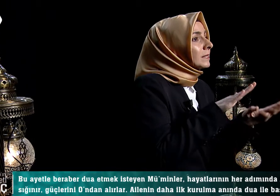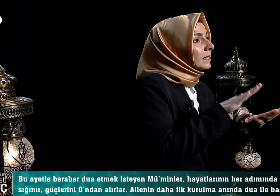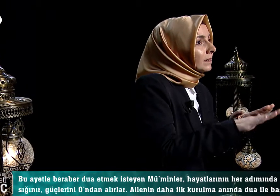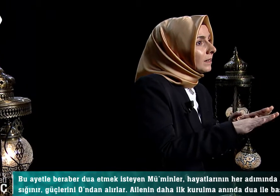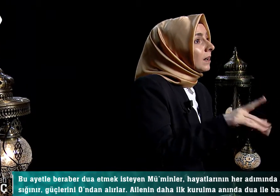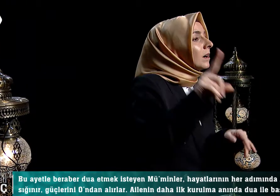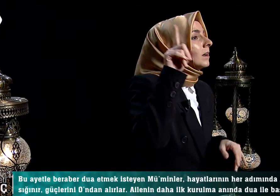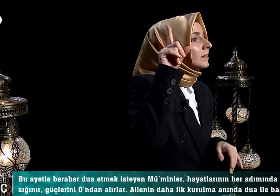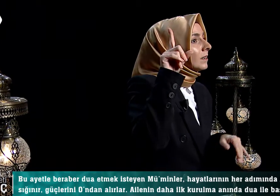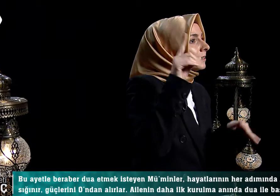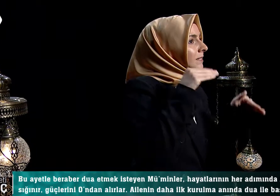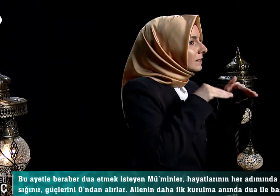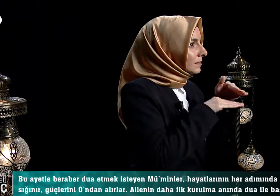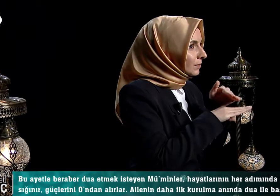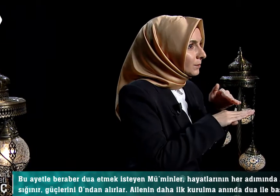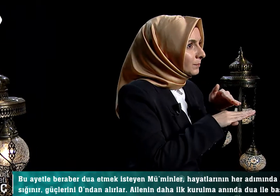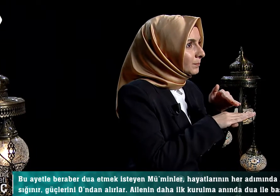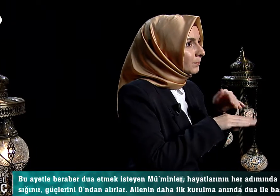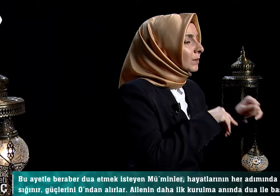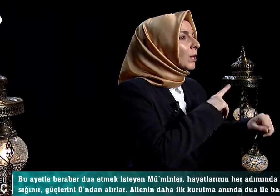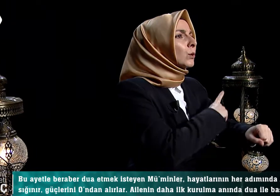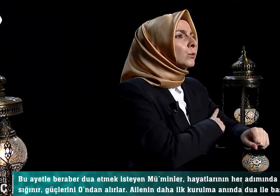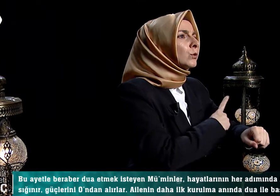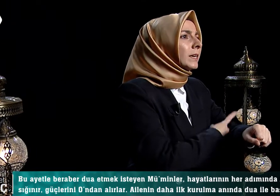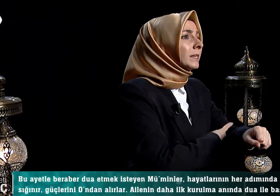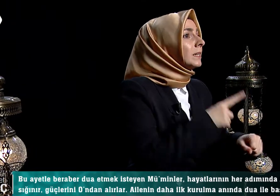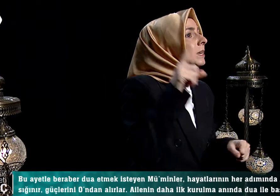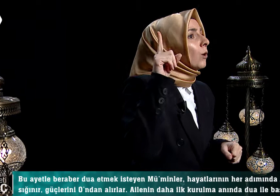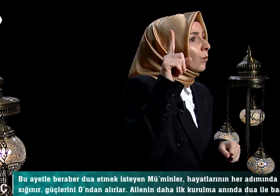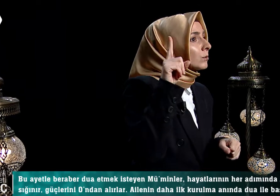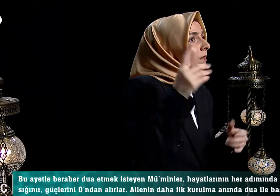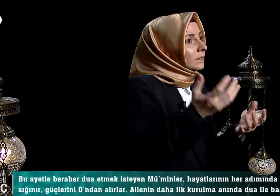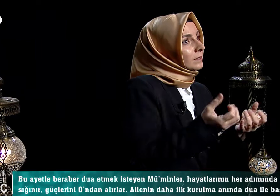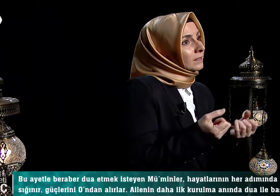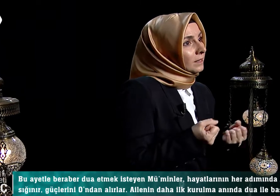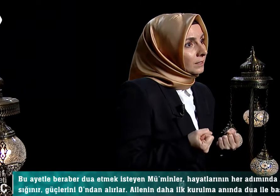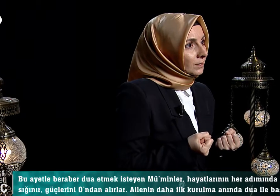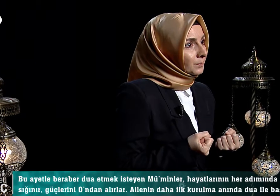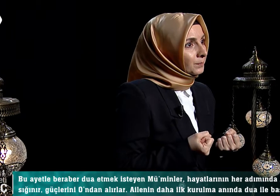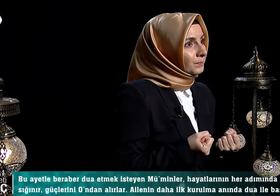adımında Allah'a sığınır, güçlerini ondan alırlar.